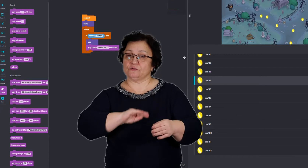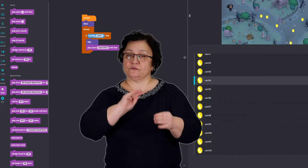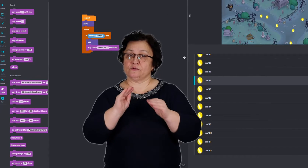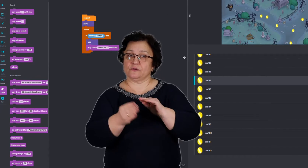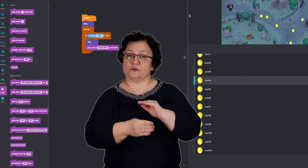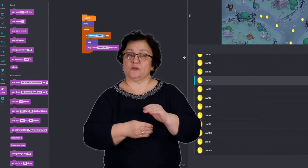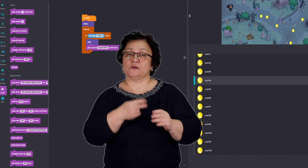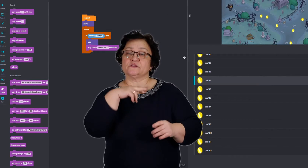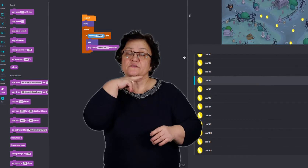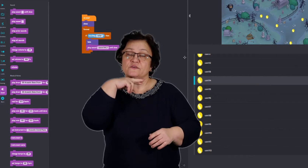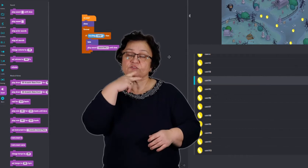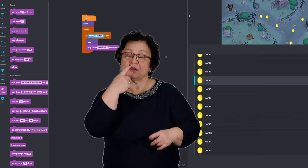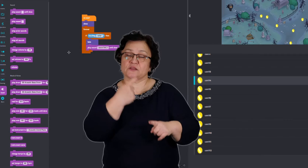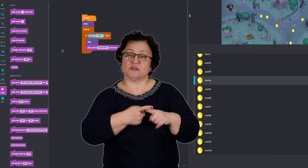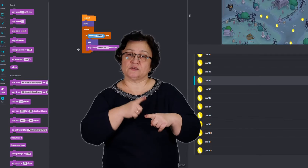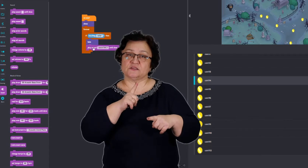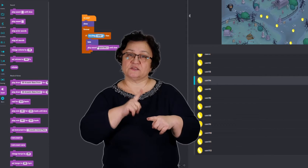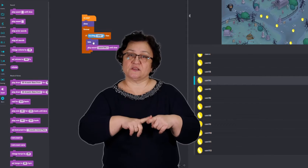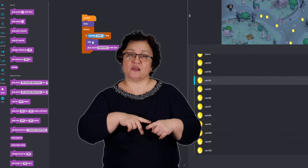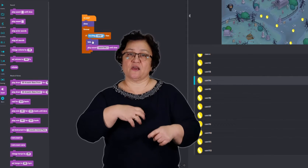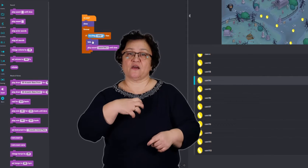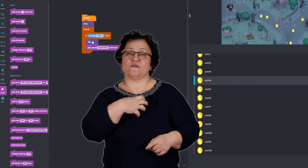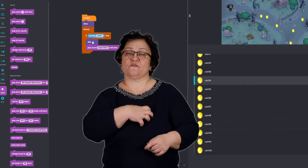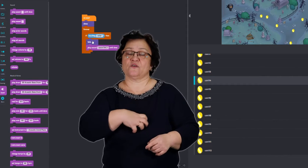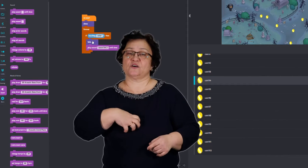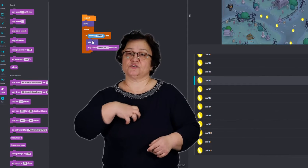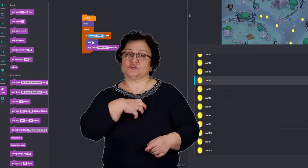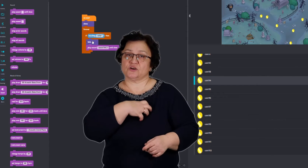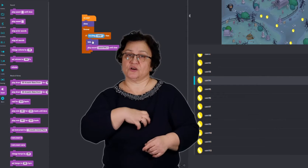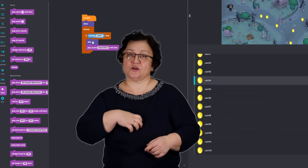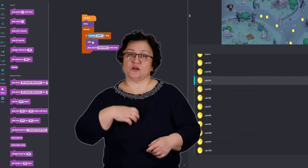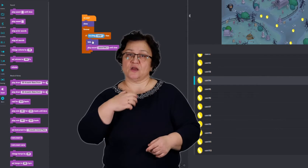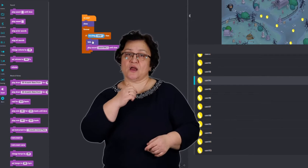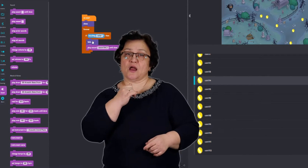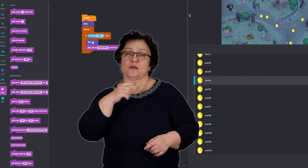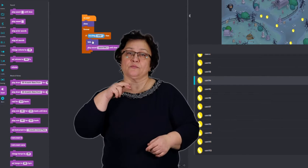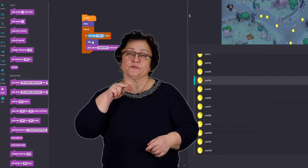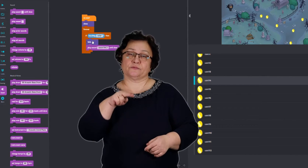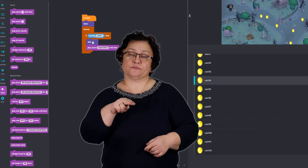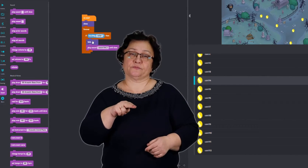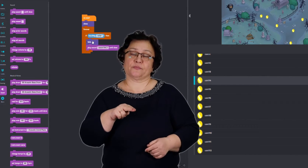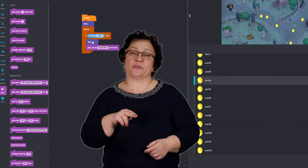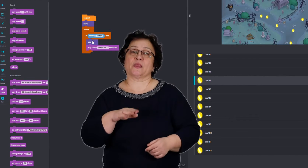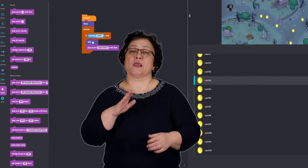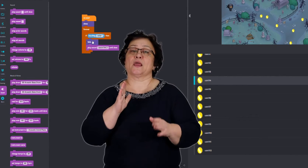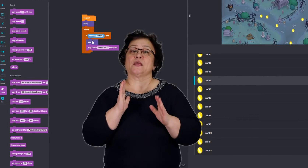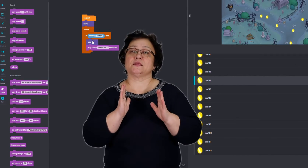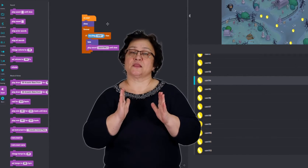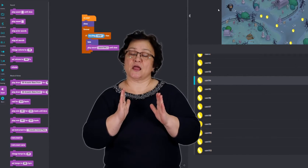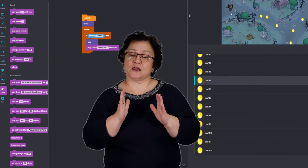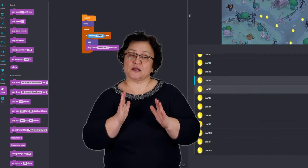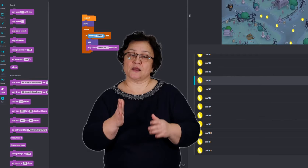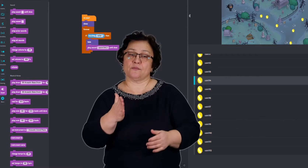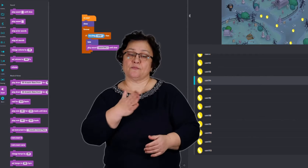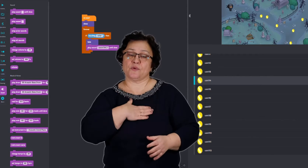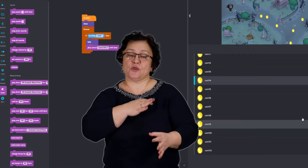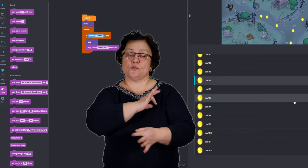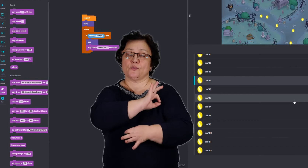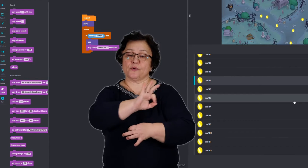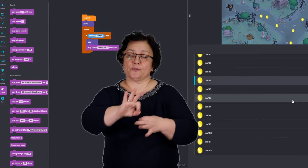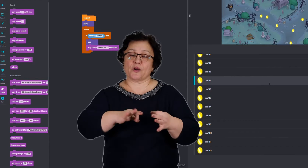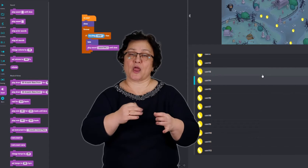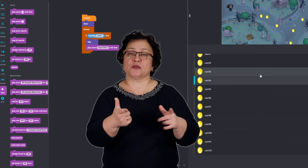миттєво. Тому зважай на це. Бажано ставити спочатку хайд. І так,